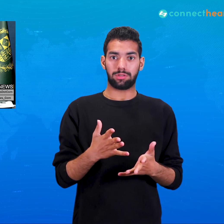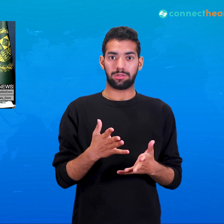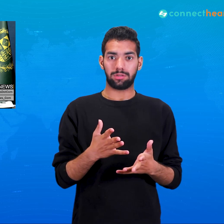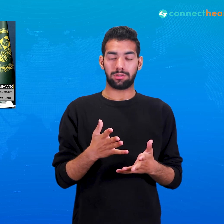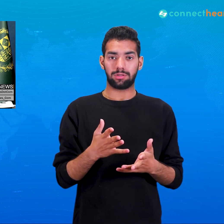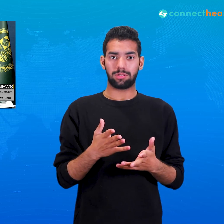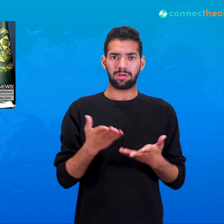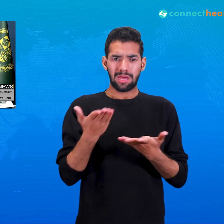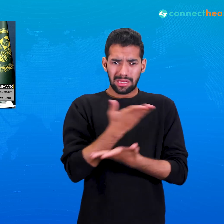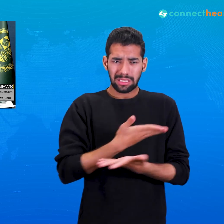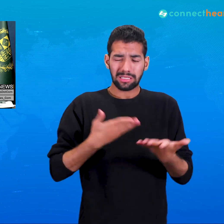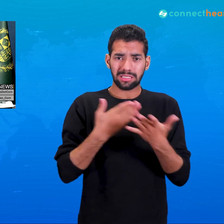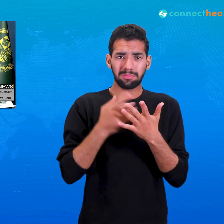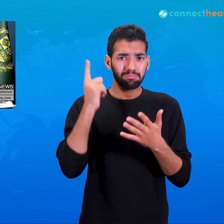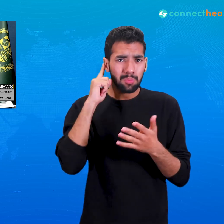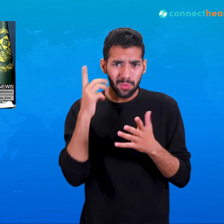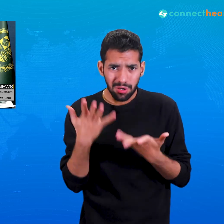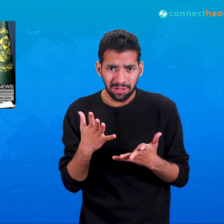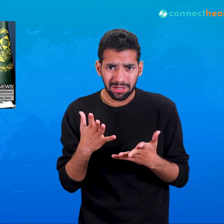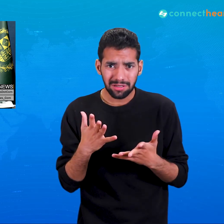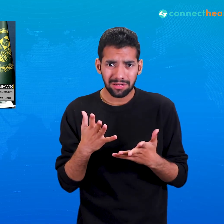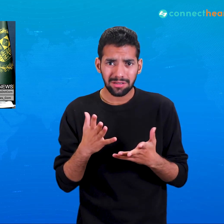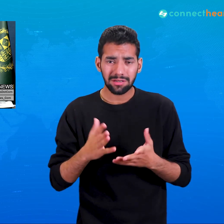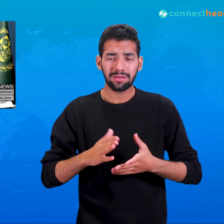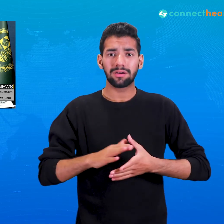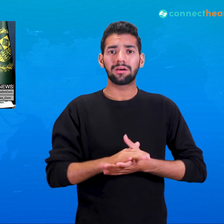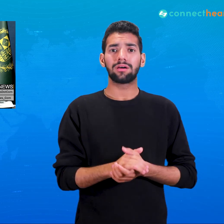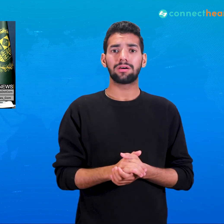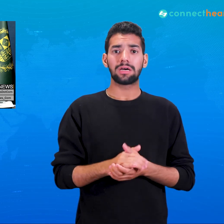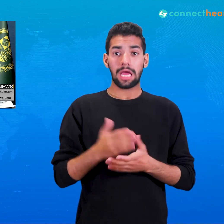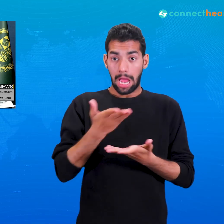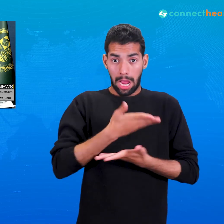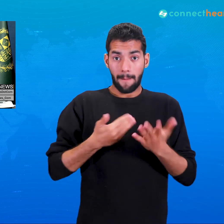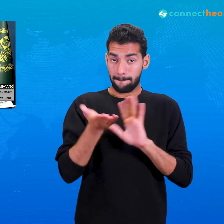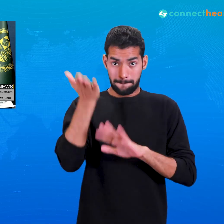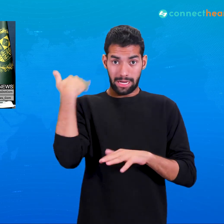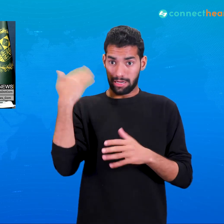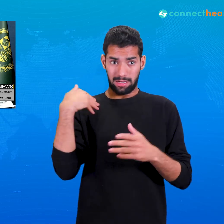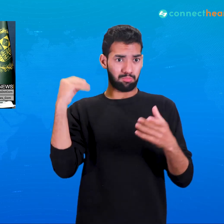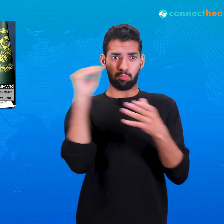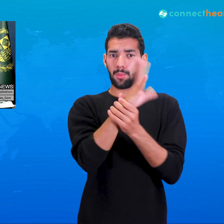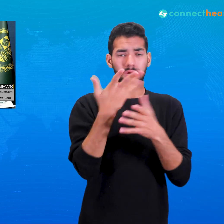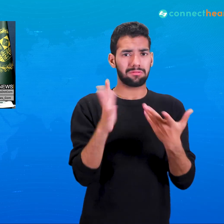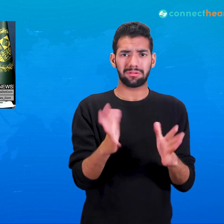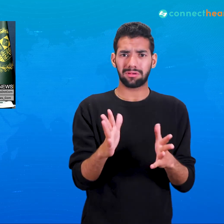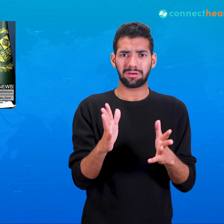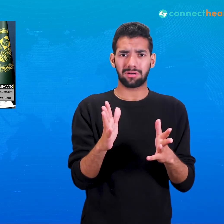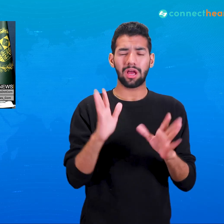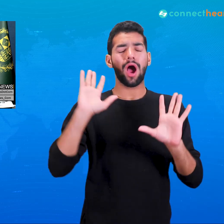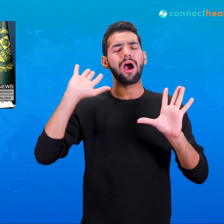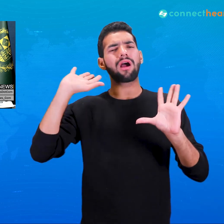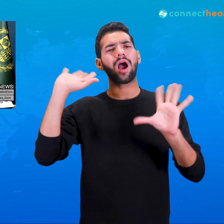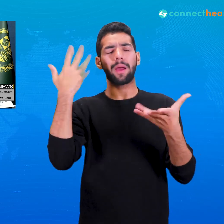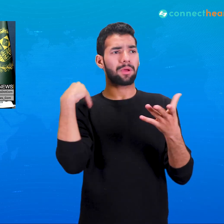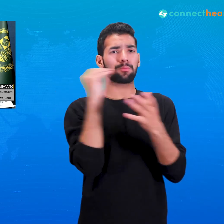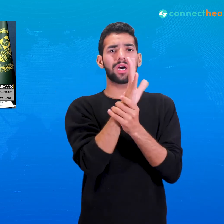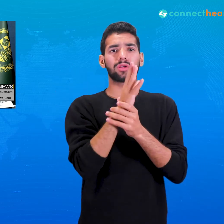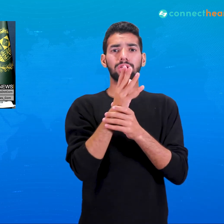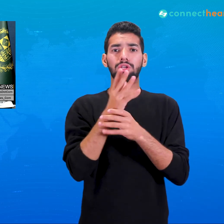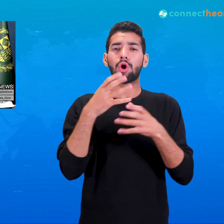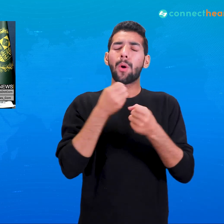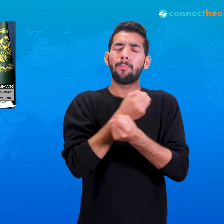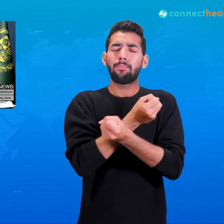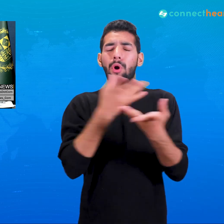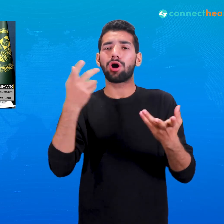اور ان کے بیٹے ان کے نون لیگ کے دور میں باہر بھاگے تھے اور اسحاق ڈار باہر بھاگا تھا. ہمارے دور میں نہیں بھاگے تھے. کس چیز سے ڈر